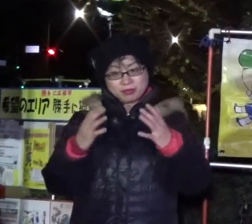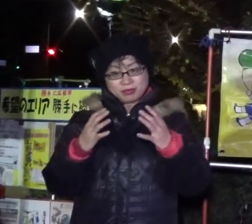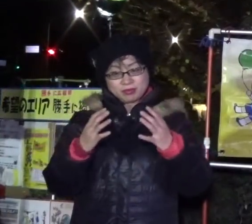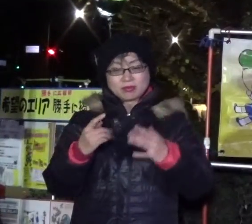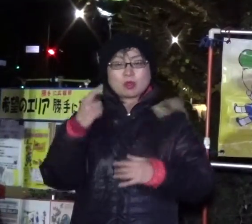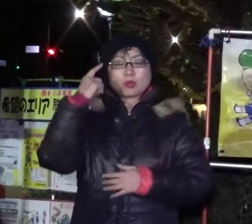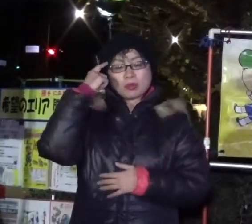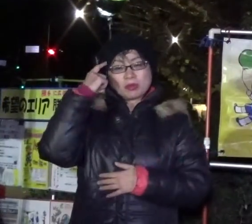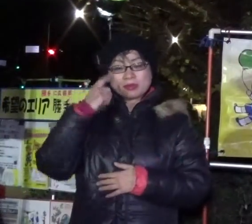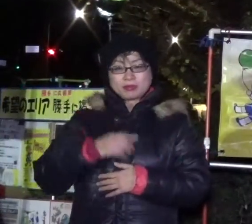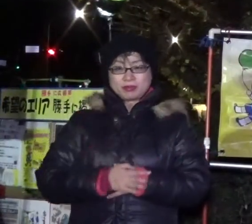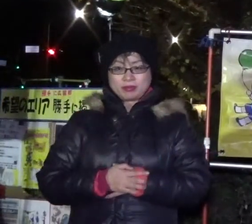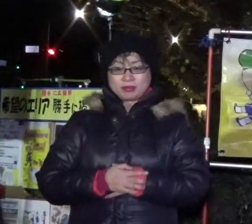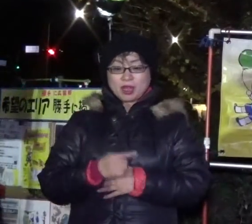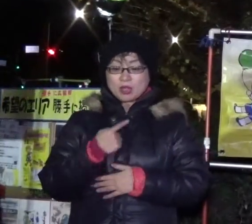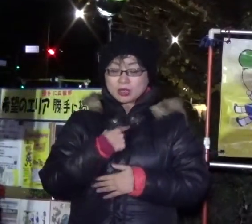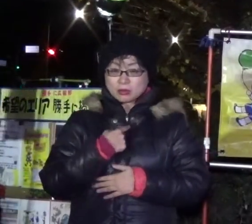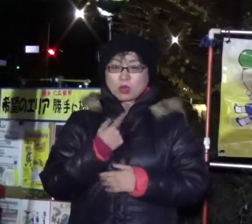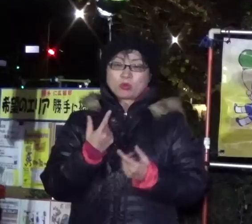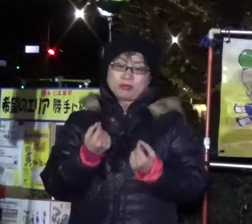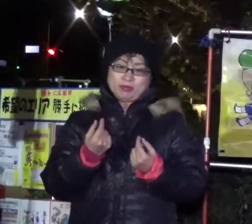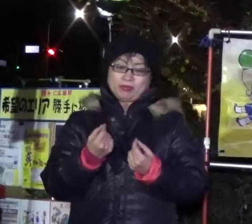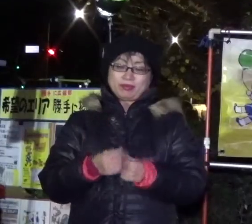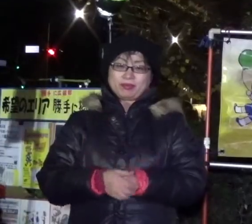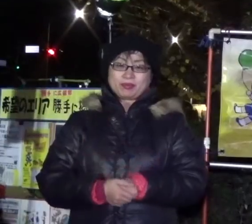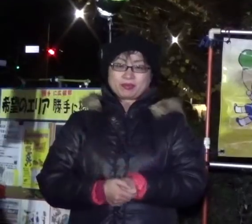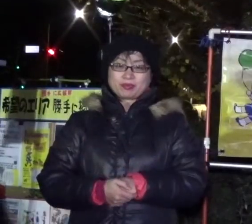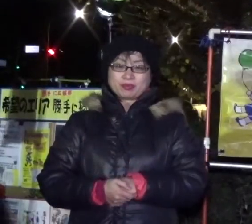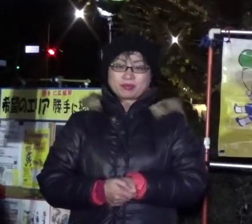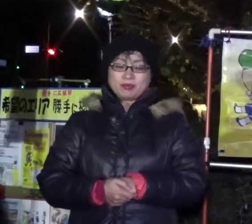。私もその一人です。